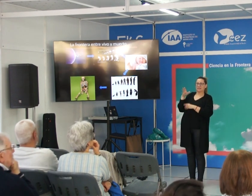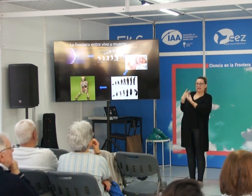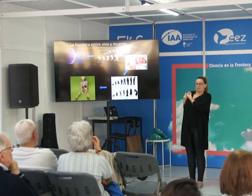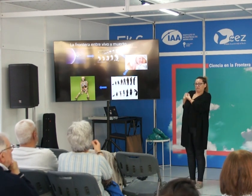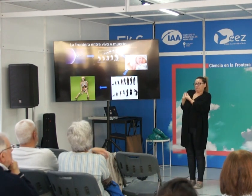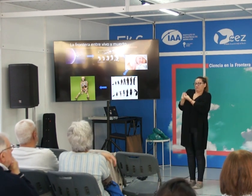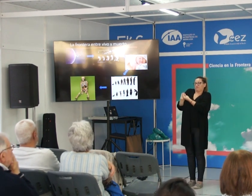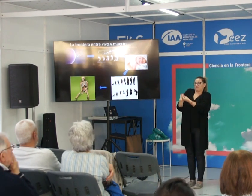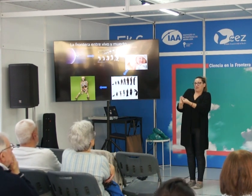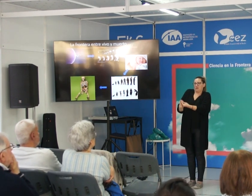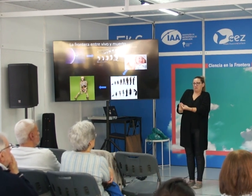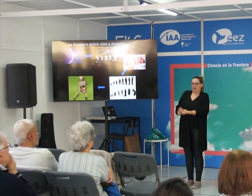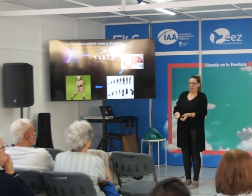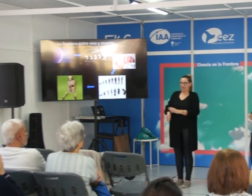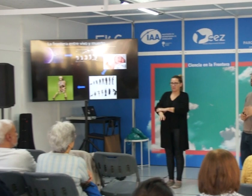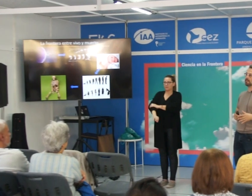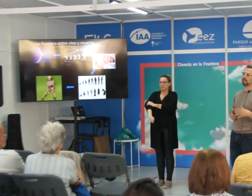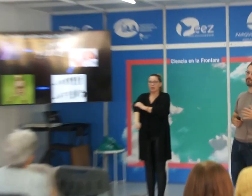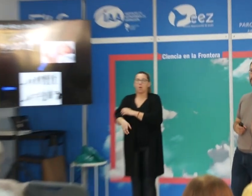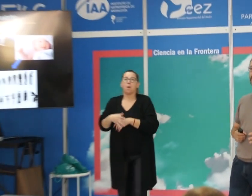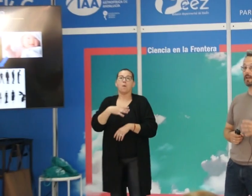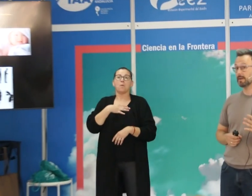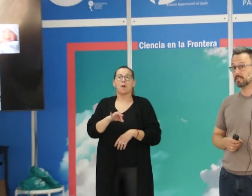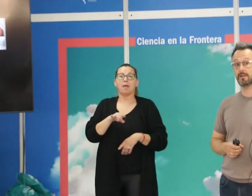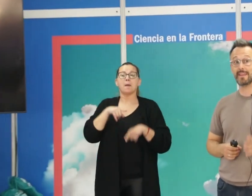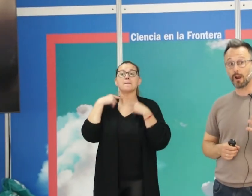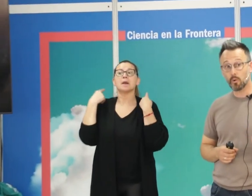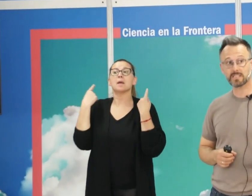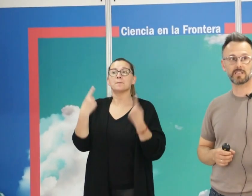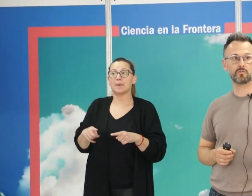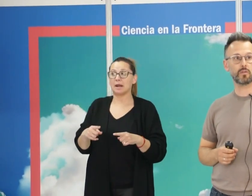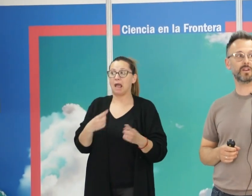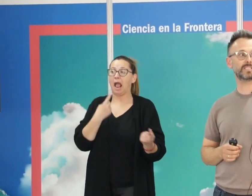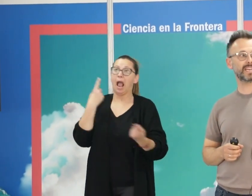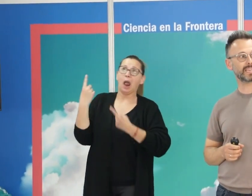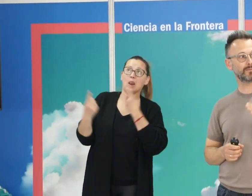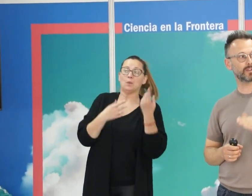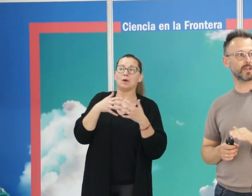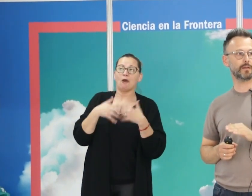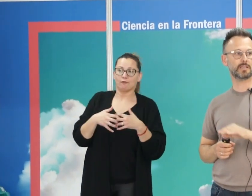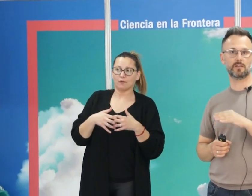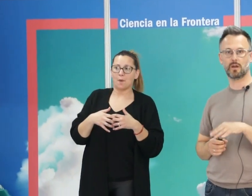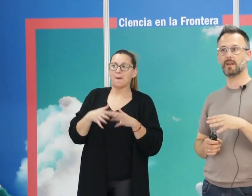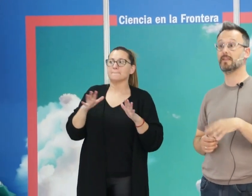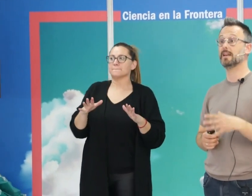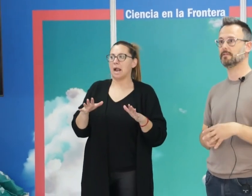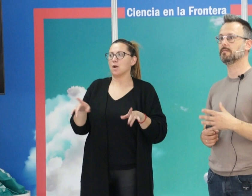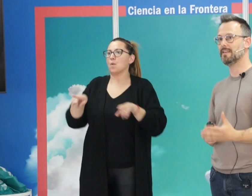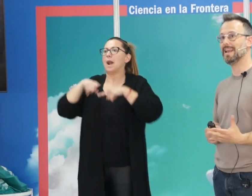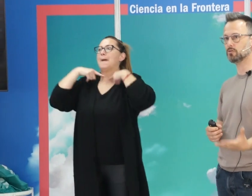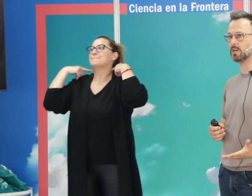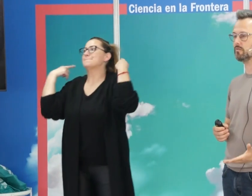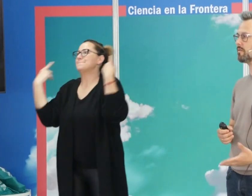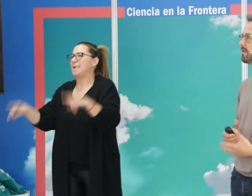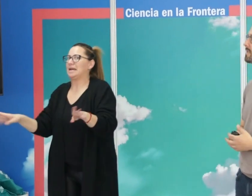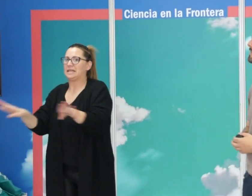acompañadas unas de las otras, pudiendo darse una pérdida irreversible de algunas de esas funciones sin que simultáneamente se dé una pérdida irreversible